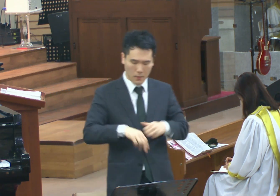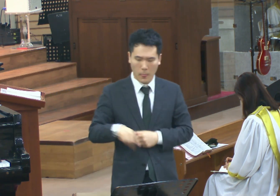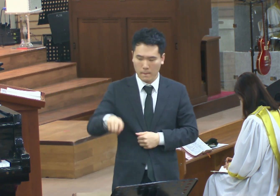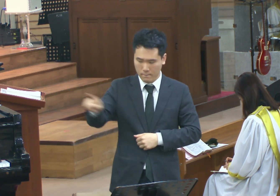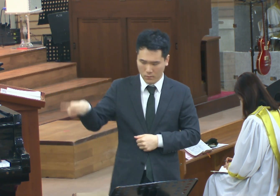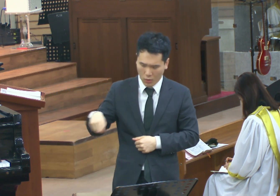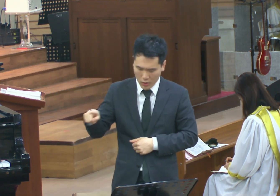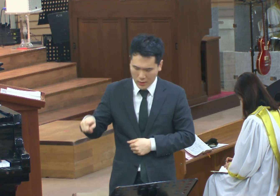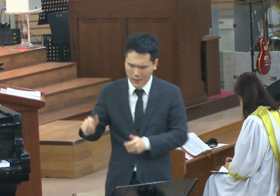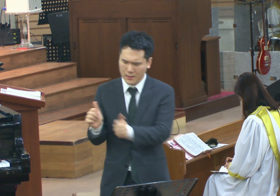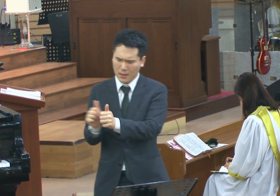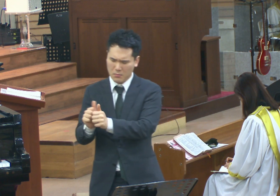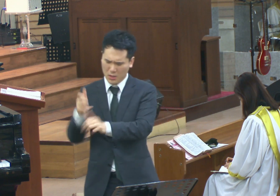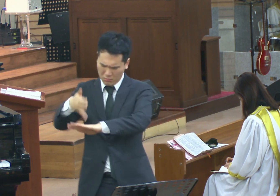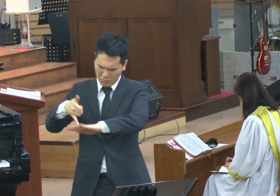이제 가야 된다.